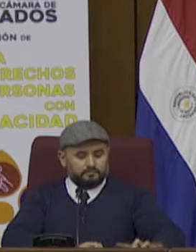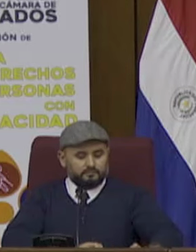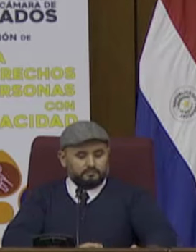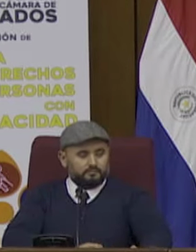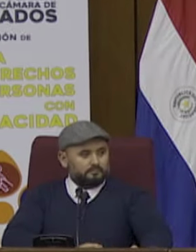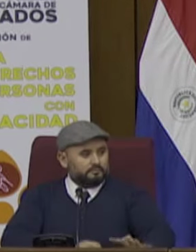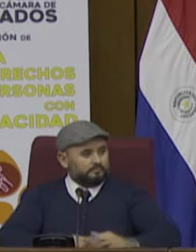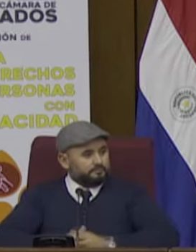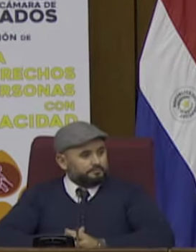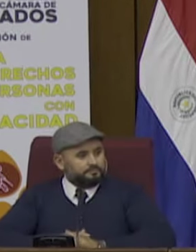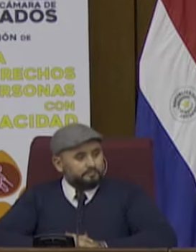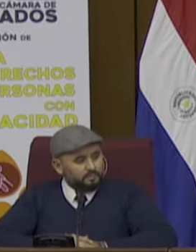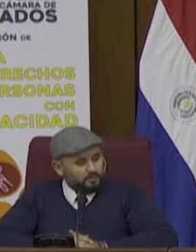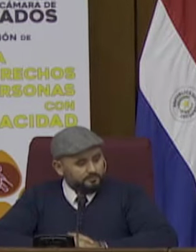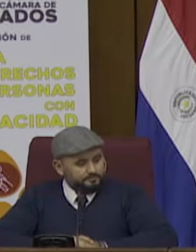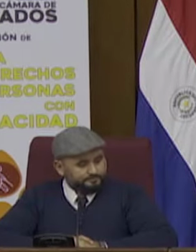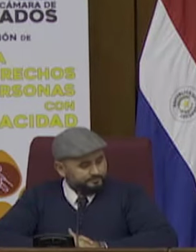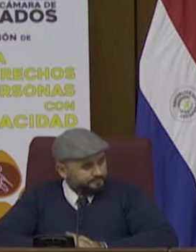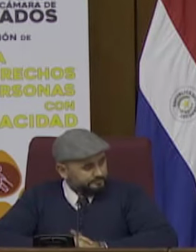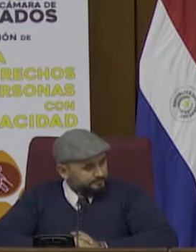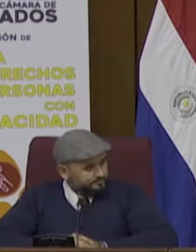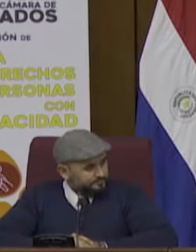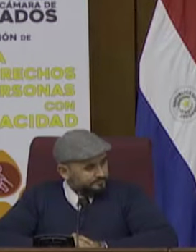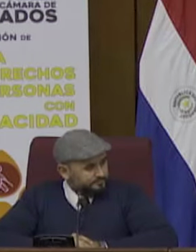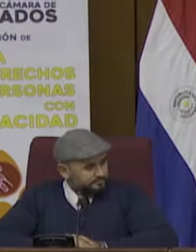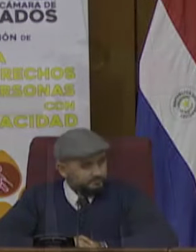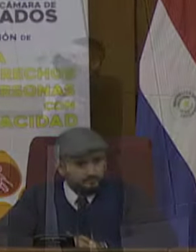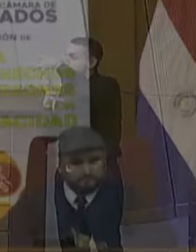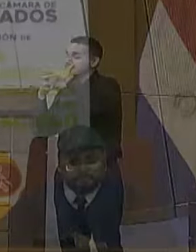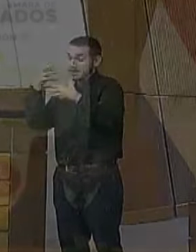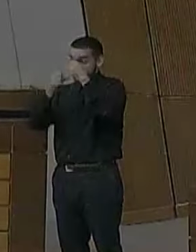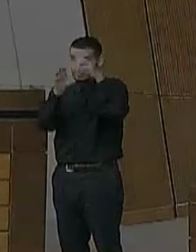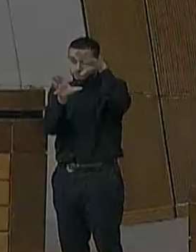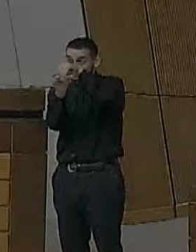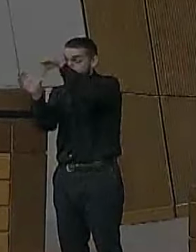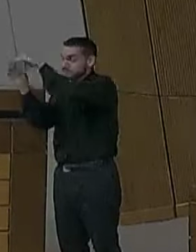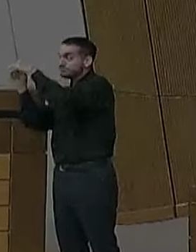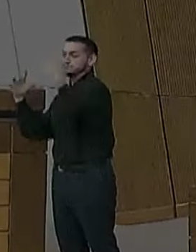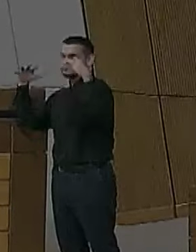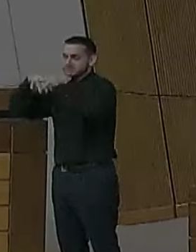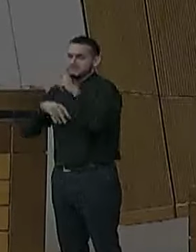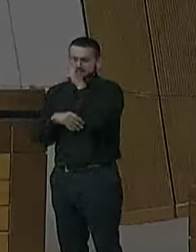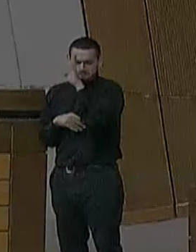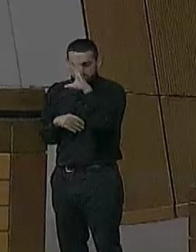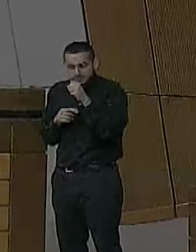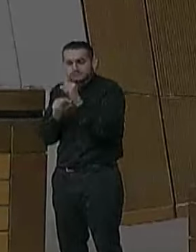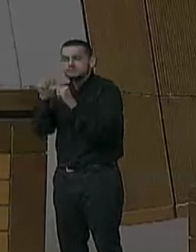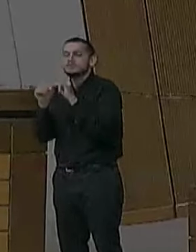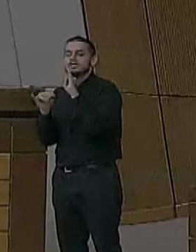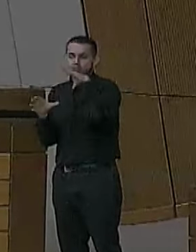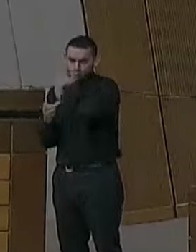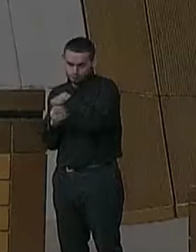con Discapacidad, la Red Suma, ¿verdad? Red de empresas que están trabajando todo proceso de inclusión y de